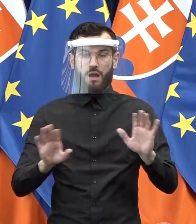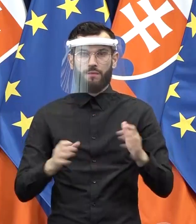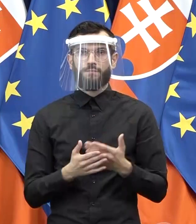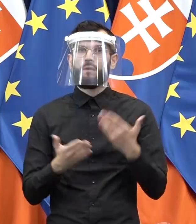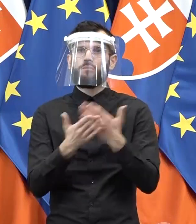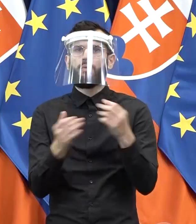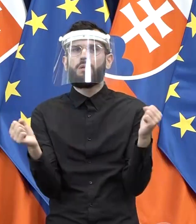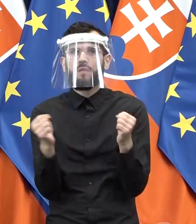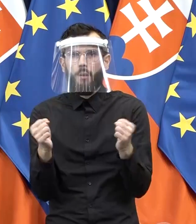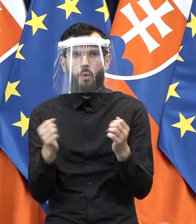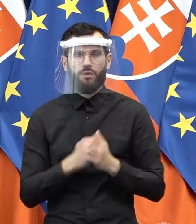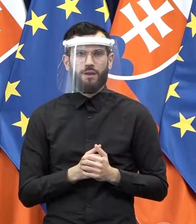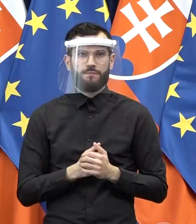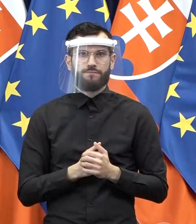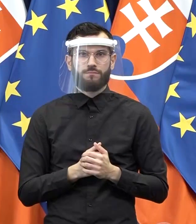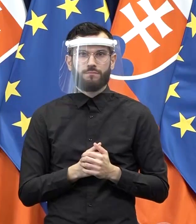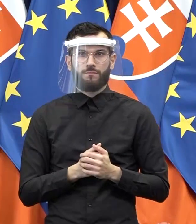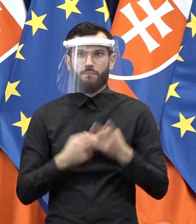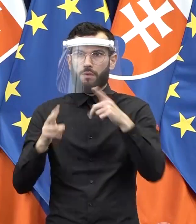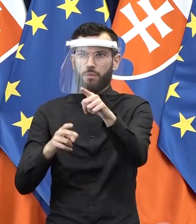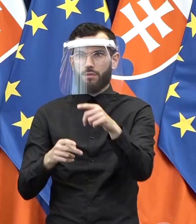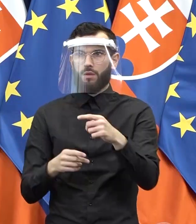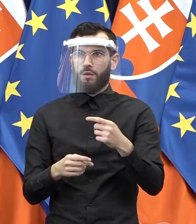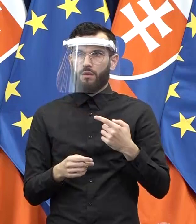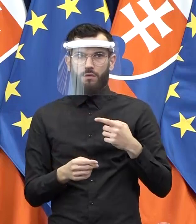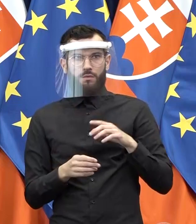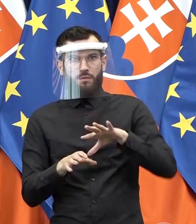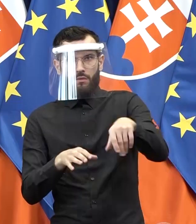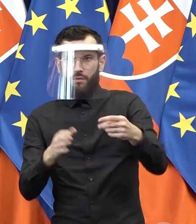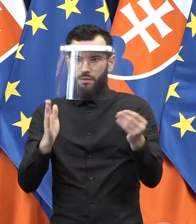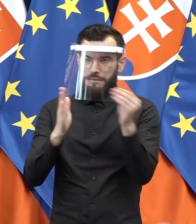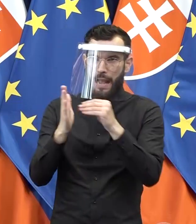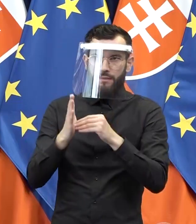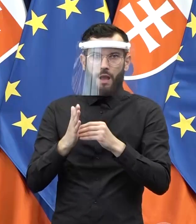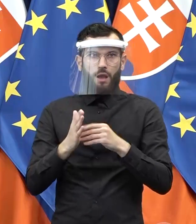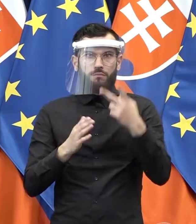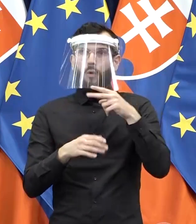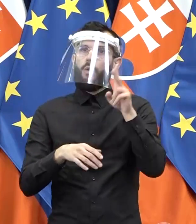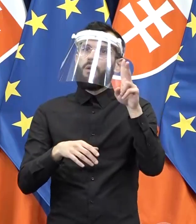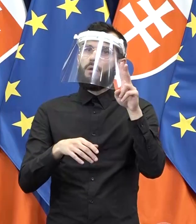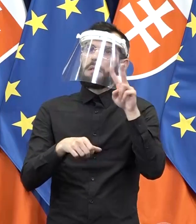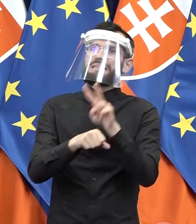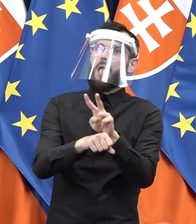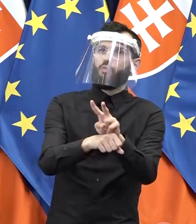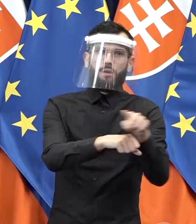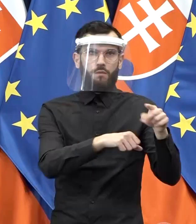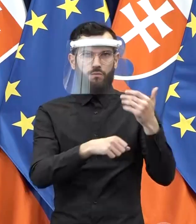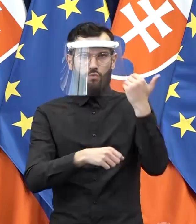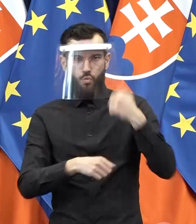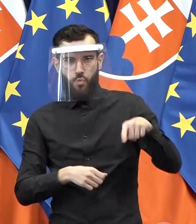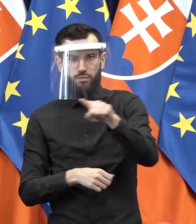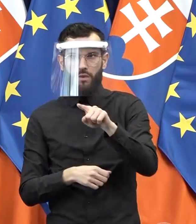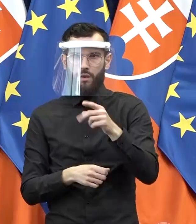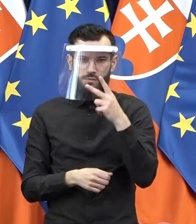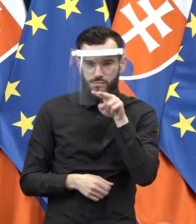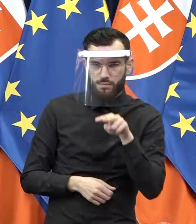nebojte sa, však by nás zjedli, ak by sme tu nejakého Big Brother spustili, že budeme sledovať ľudí a ešte veci, ktoré